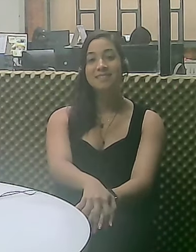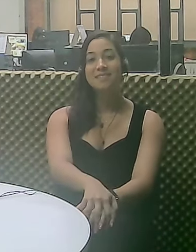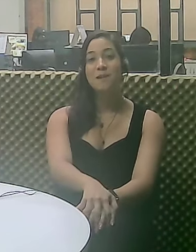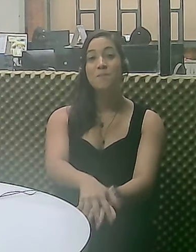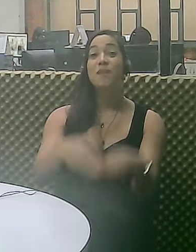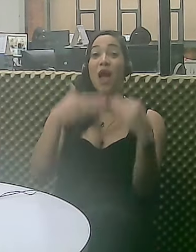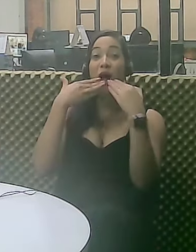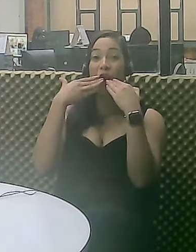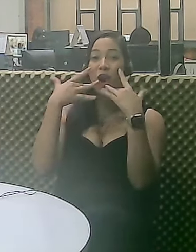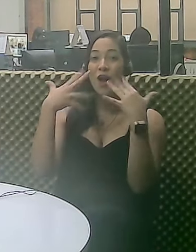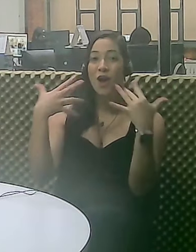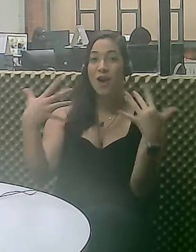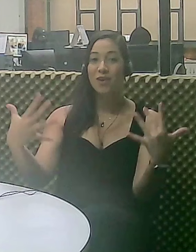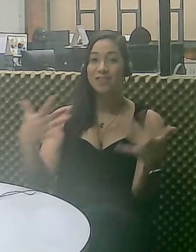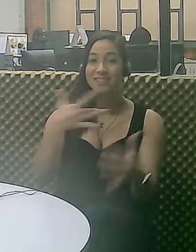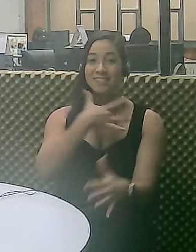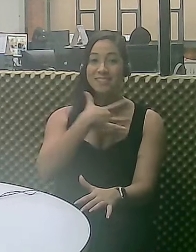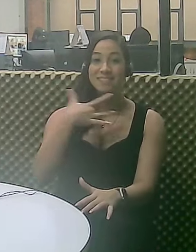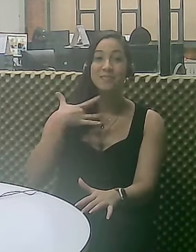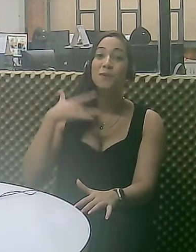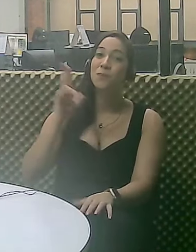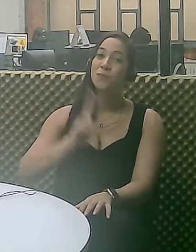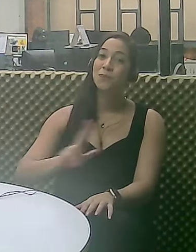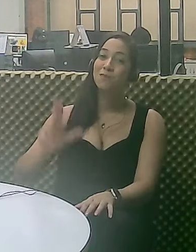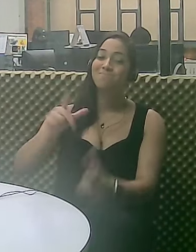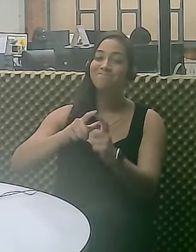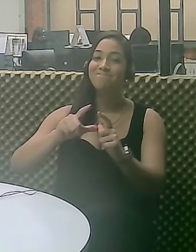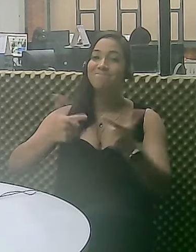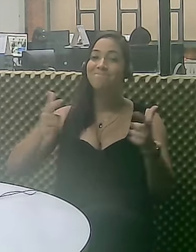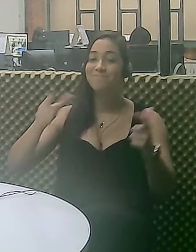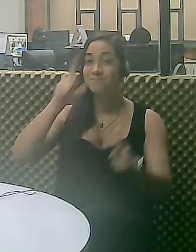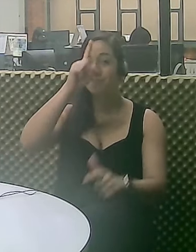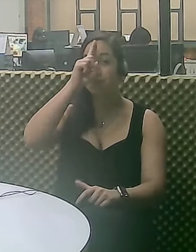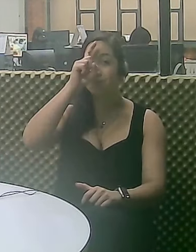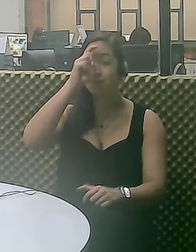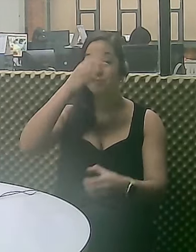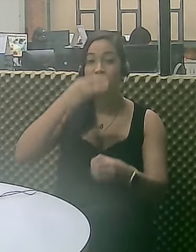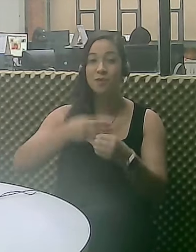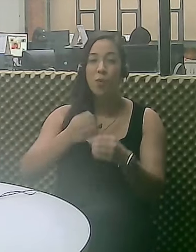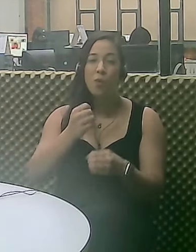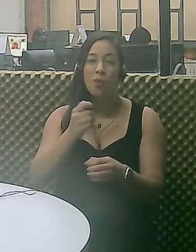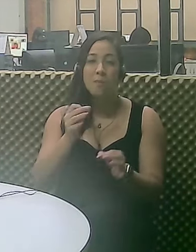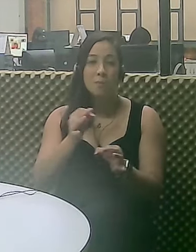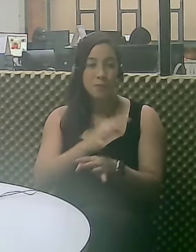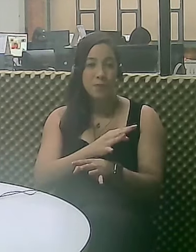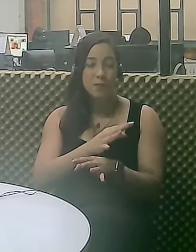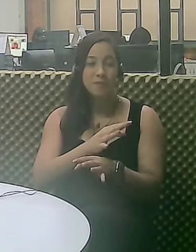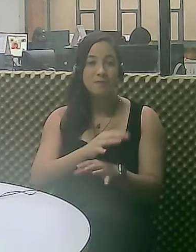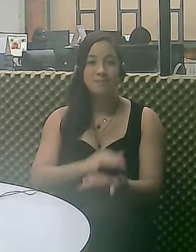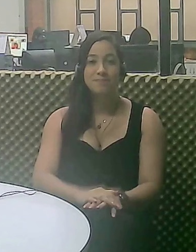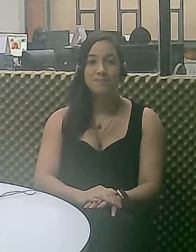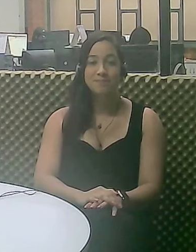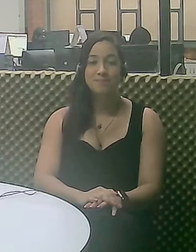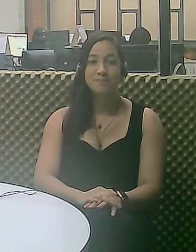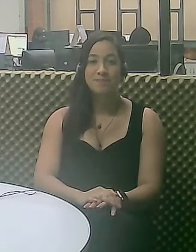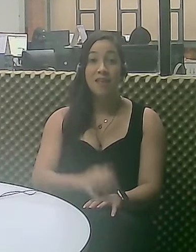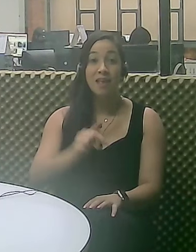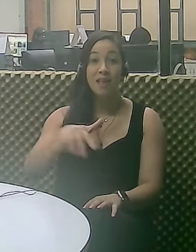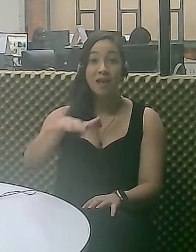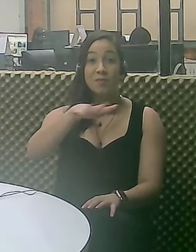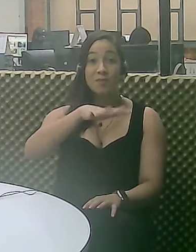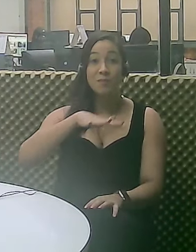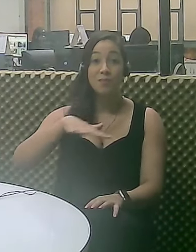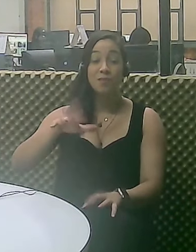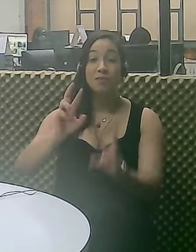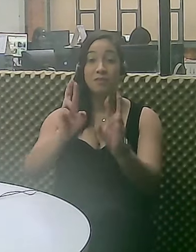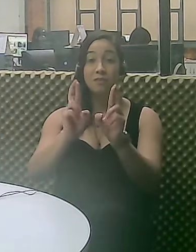Mais uma boa notícia para a saúde de Uberlândia. A ampliação do Hospital Municipal está quase pronta. Esta é a nova